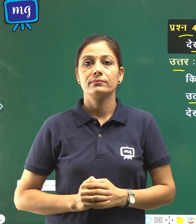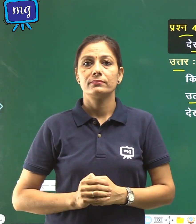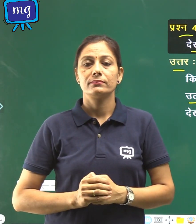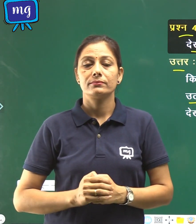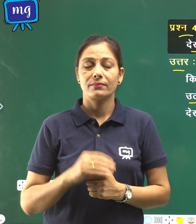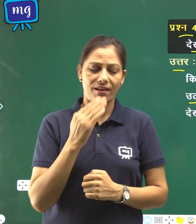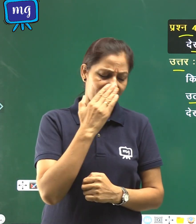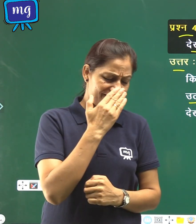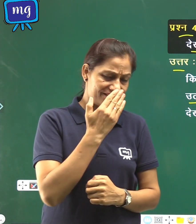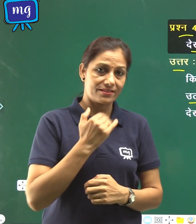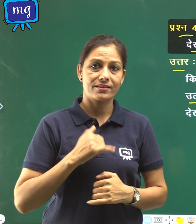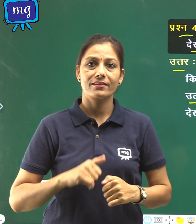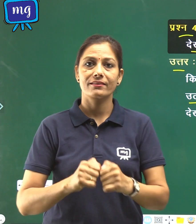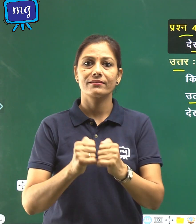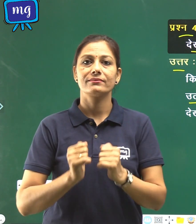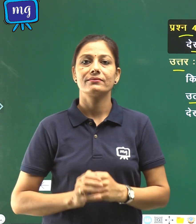लज्जा सहित